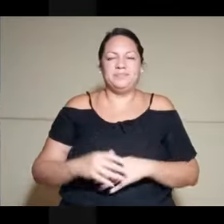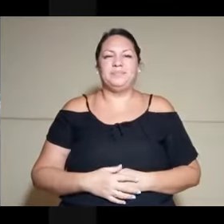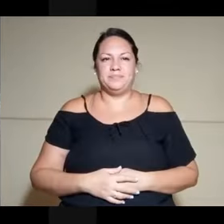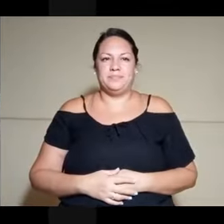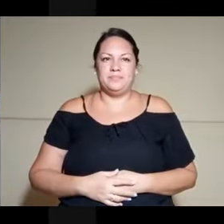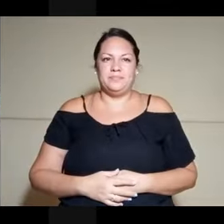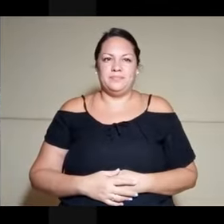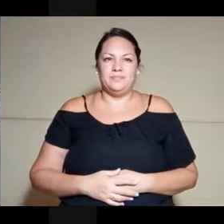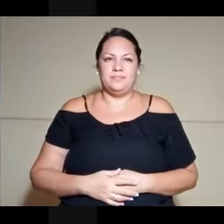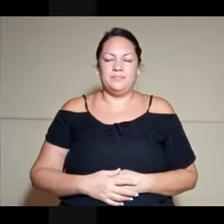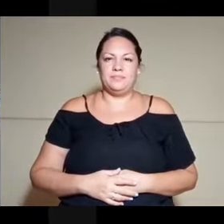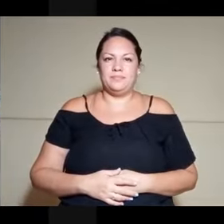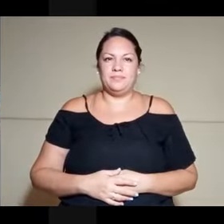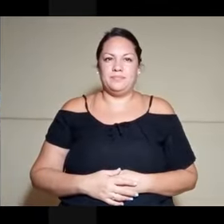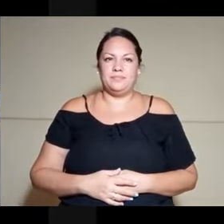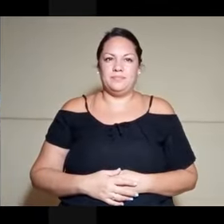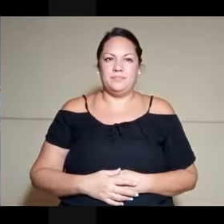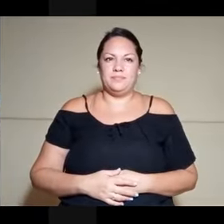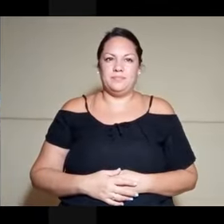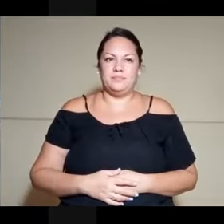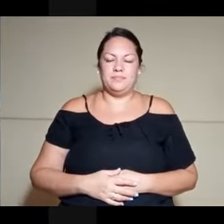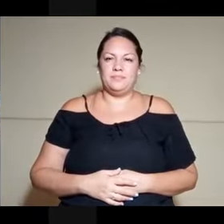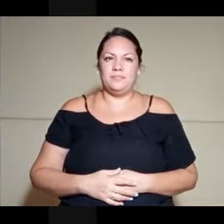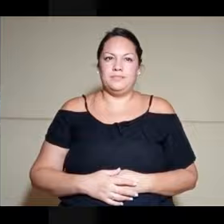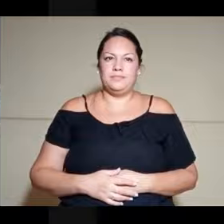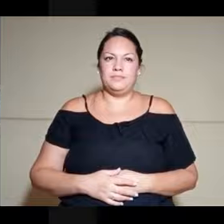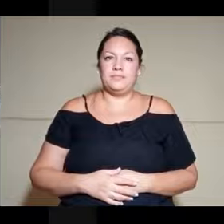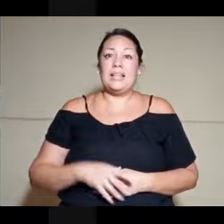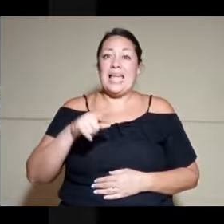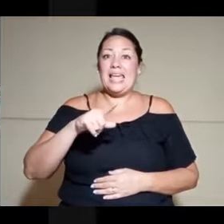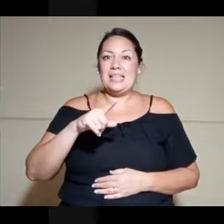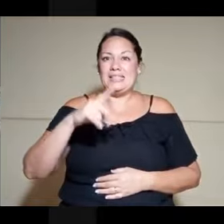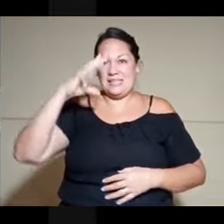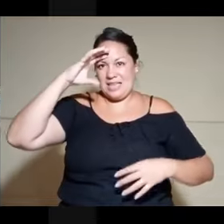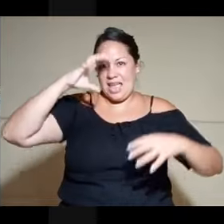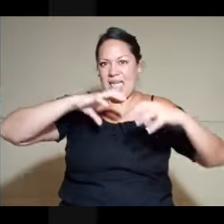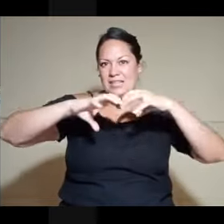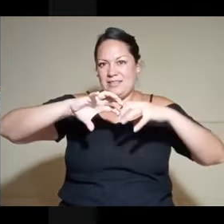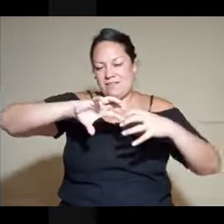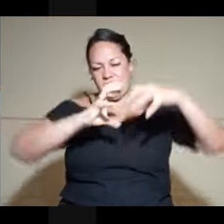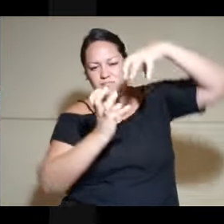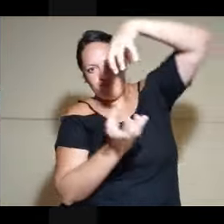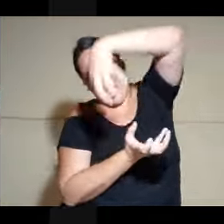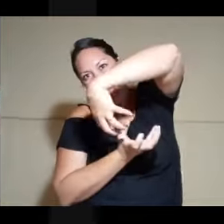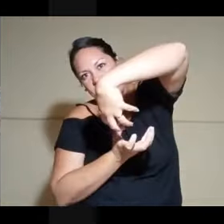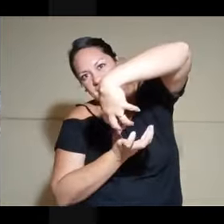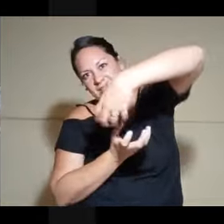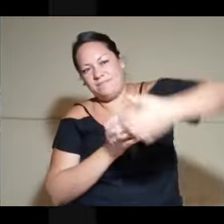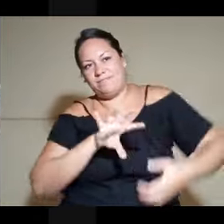Acá tengo una maqueta, es muy grande, pero voy a tratar de... Esto es un encéfalo que está al revés. La cabeza